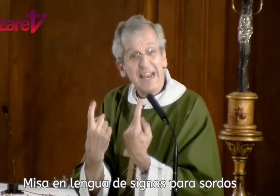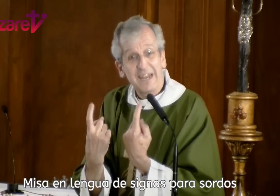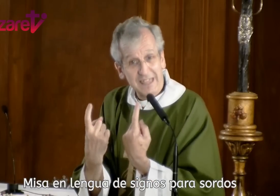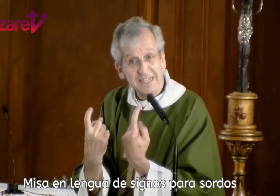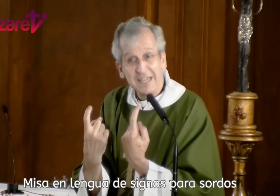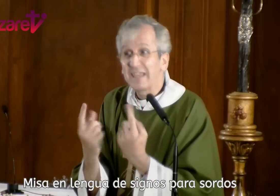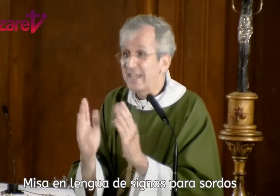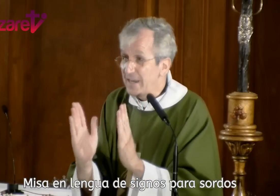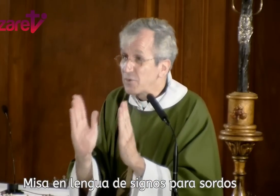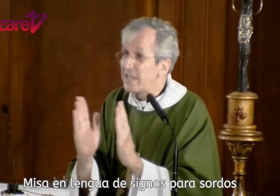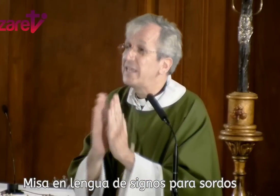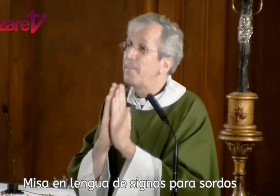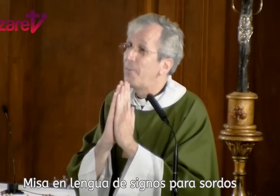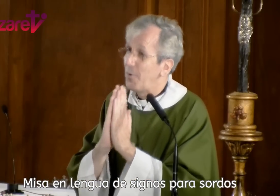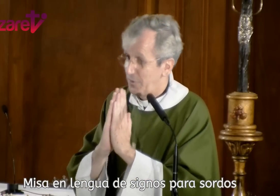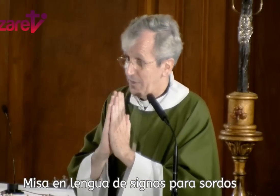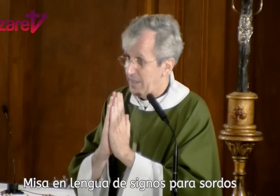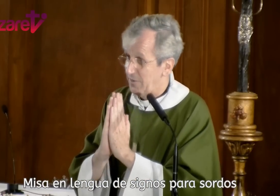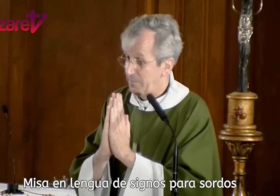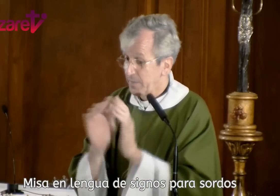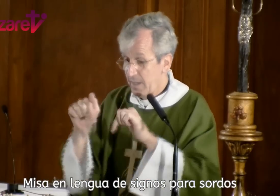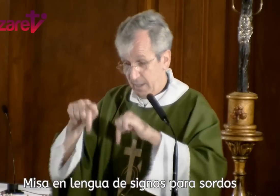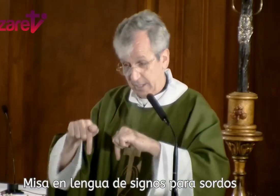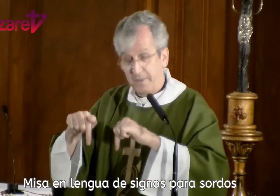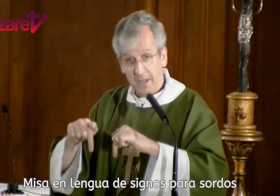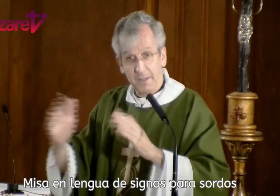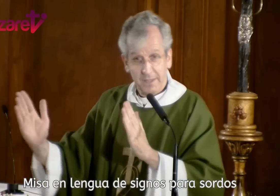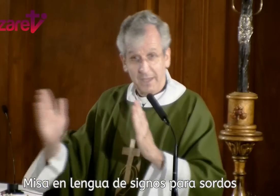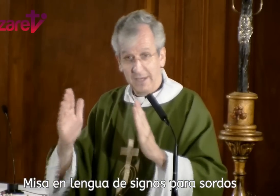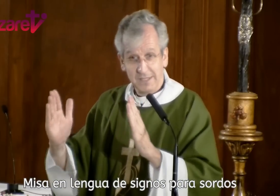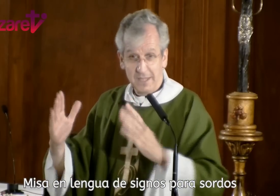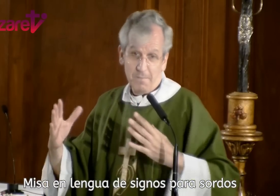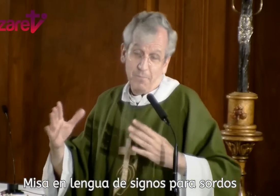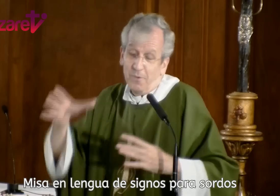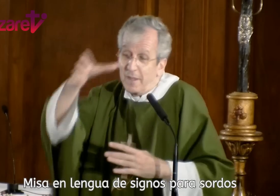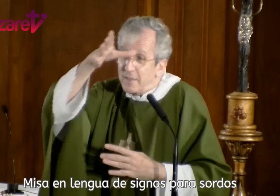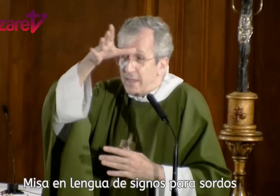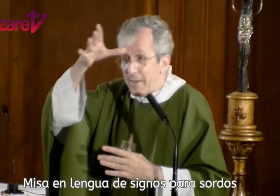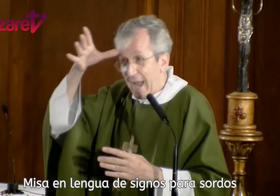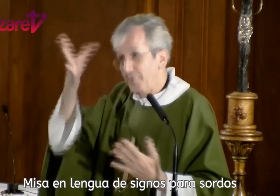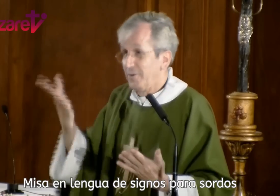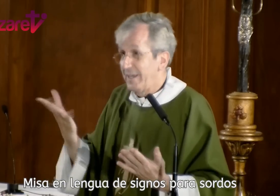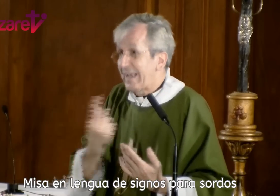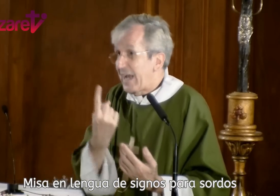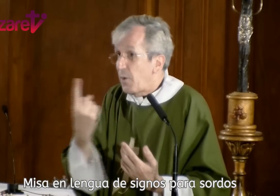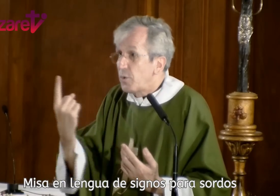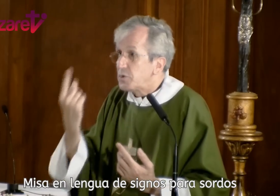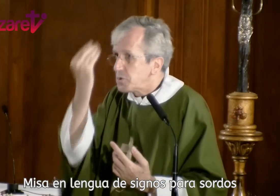la necesidad que tenemos de tiempo de oración. Especialmente en este tiempo de verano, cada uno de nosotros